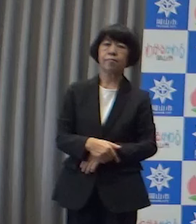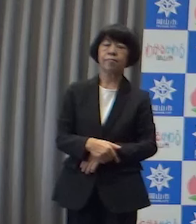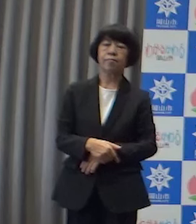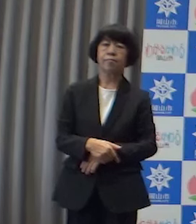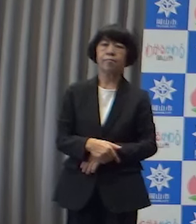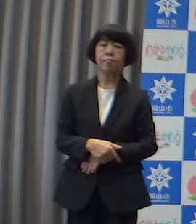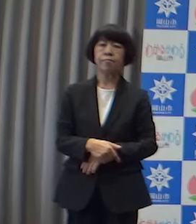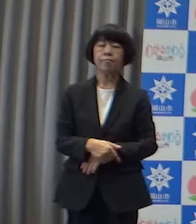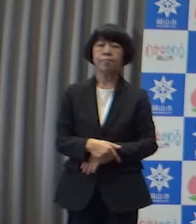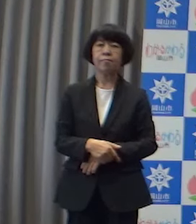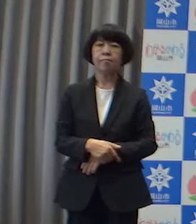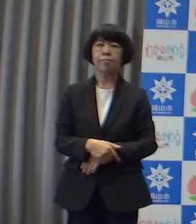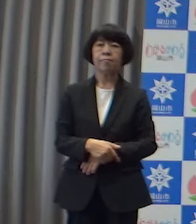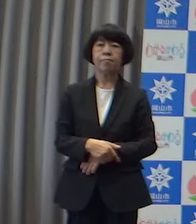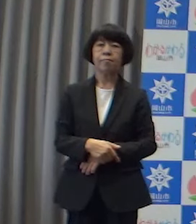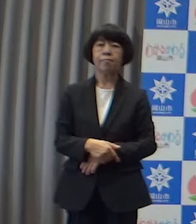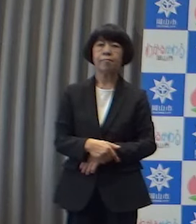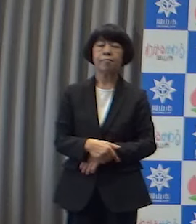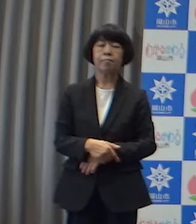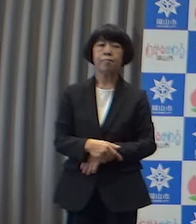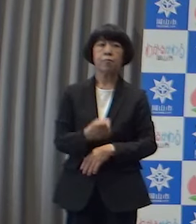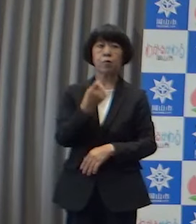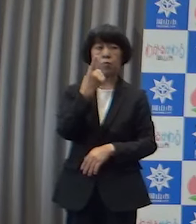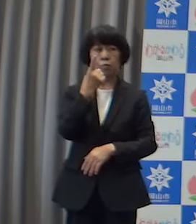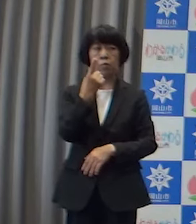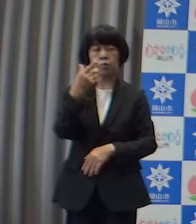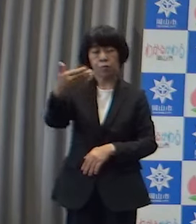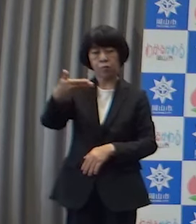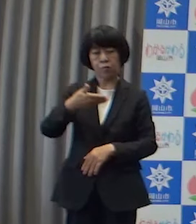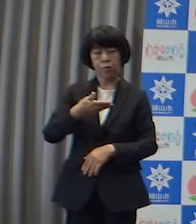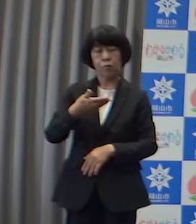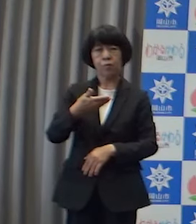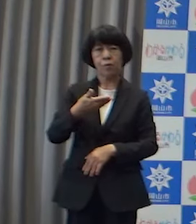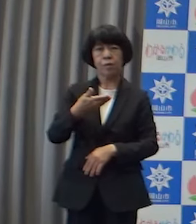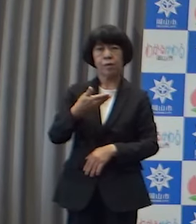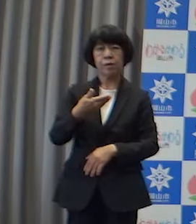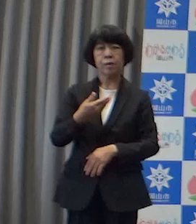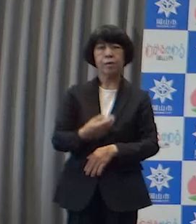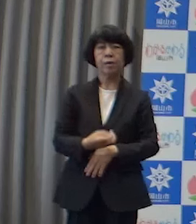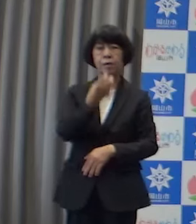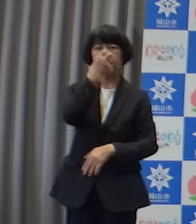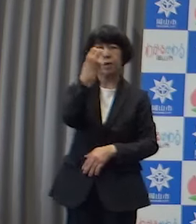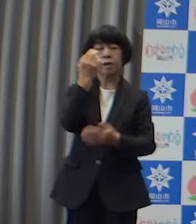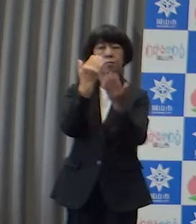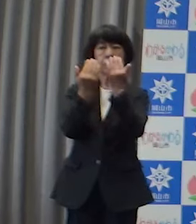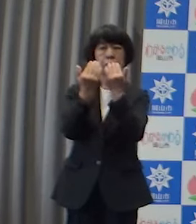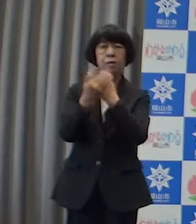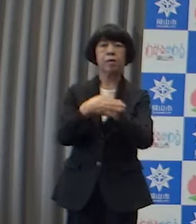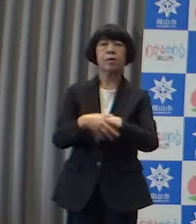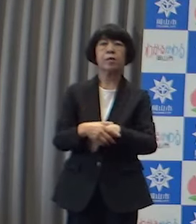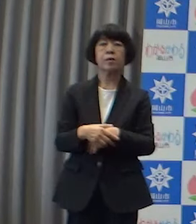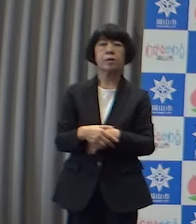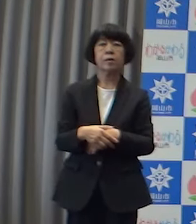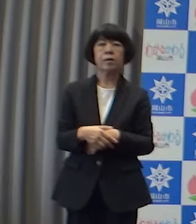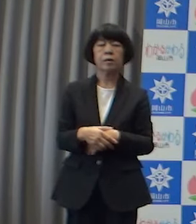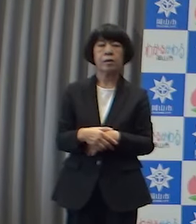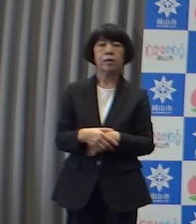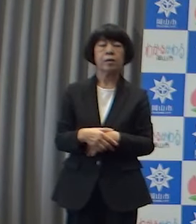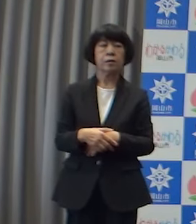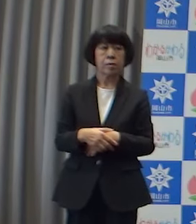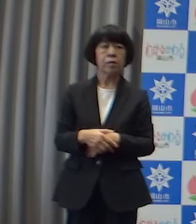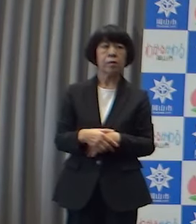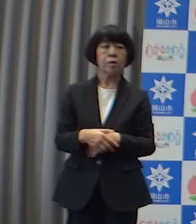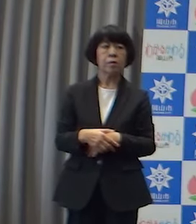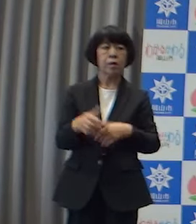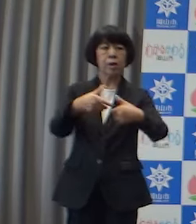ありがとうございます。はい、あともう一点確認をしたかったんですが、知事の発言の中でですね、1年前の備前県民局管内